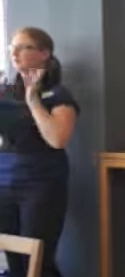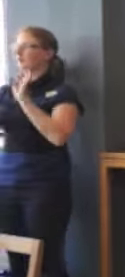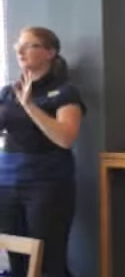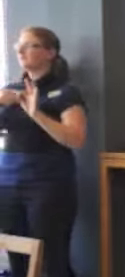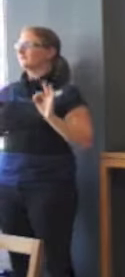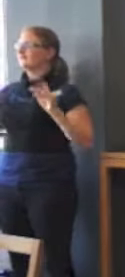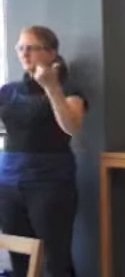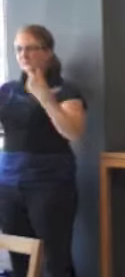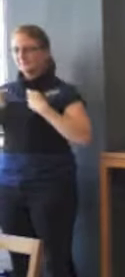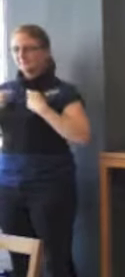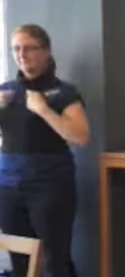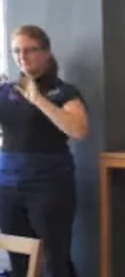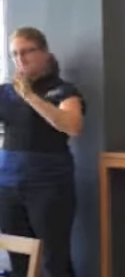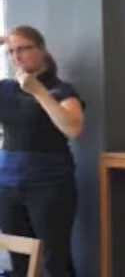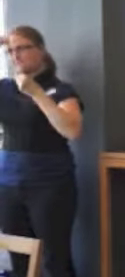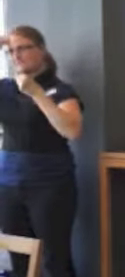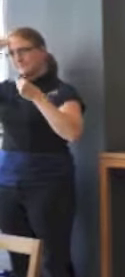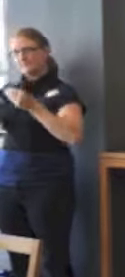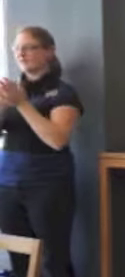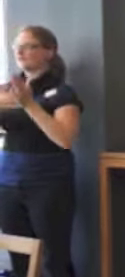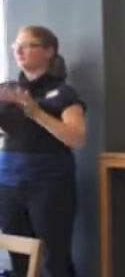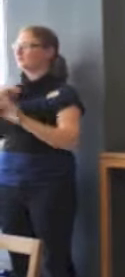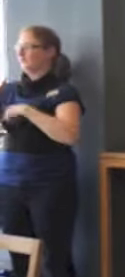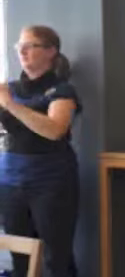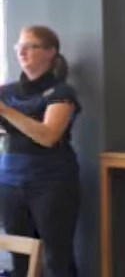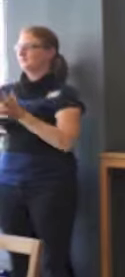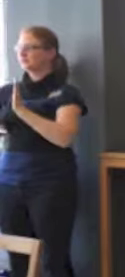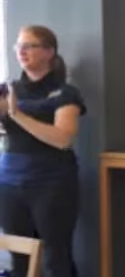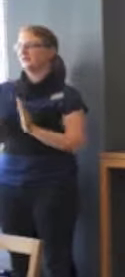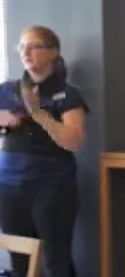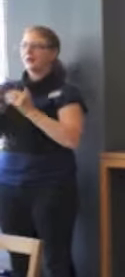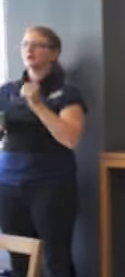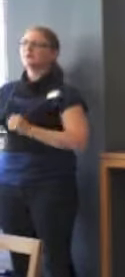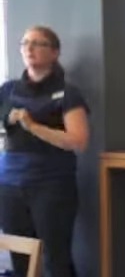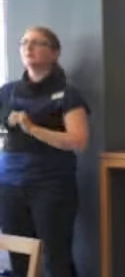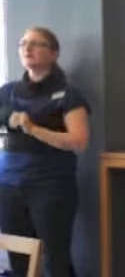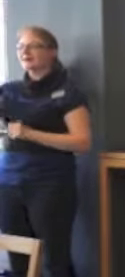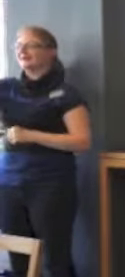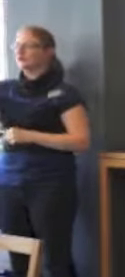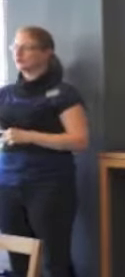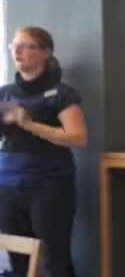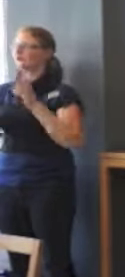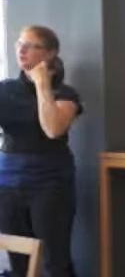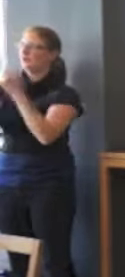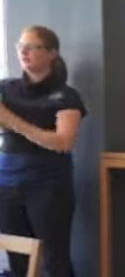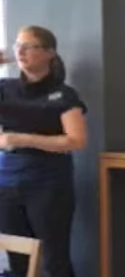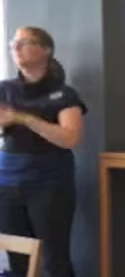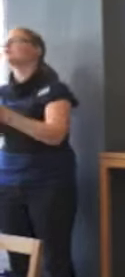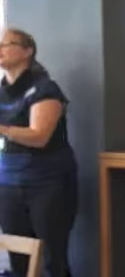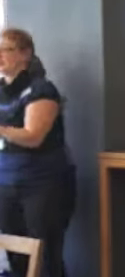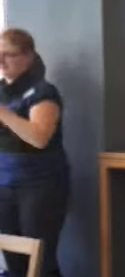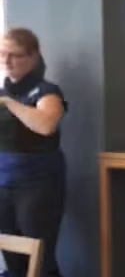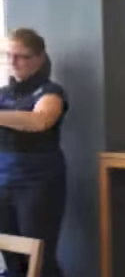in och tar del av det här i våra utvecklingsprojekt när det gäller entreprenörskap och socialt företagande och